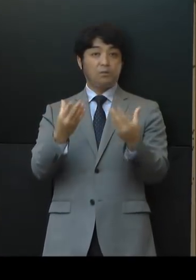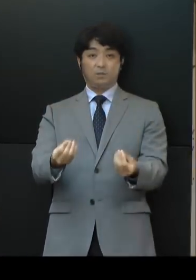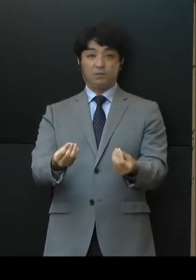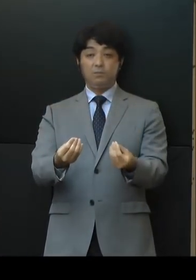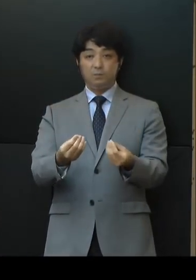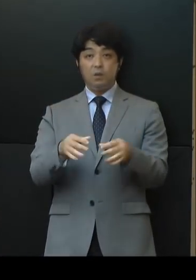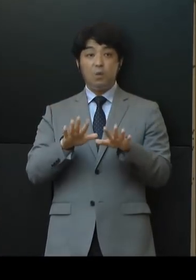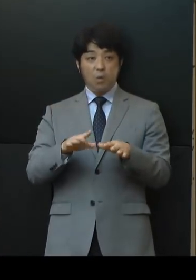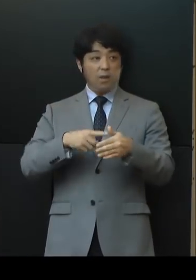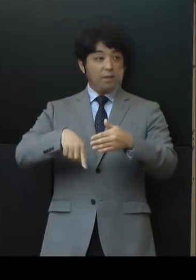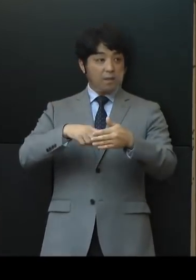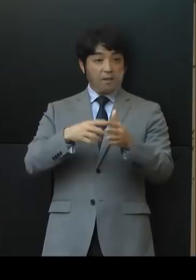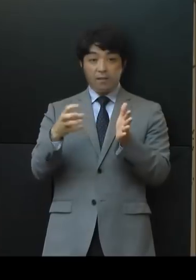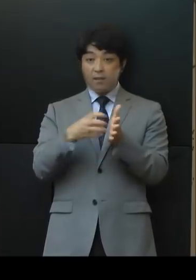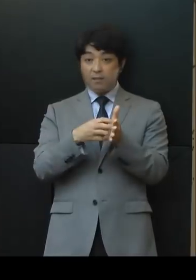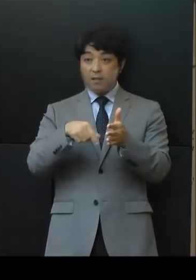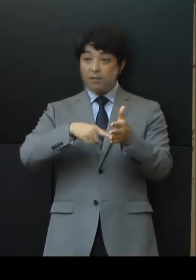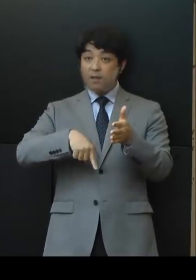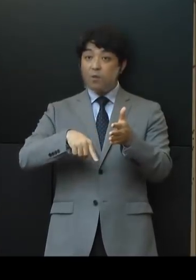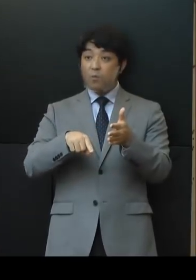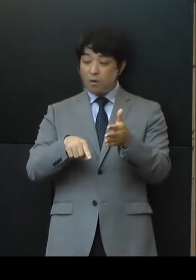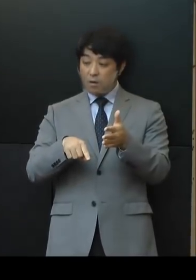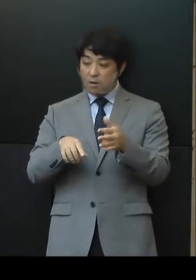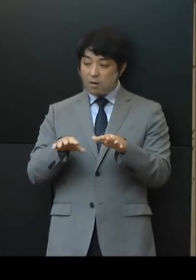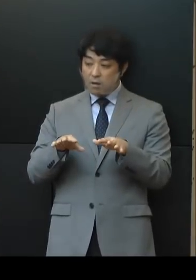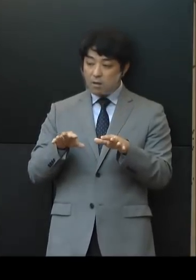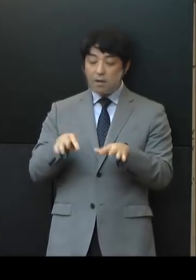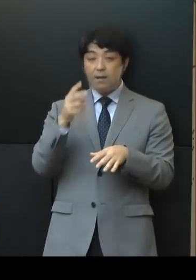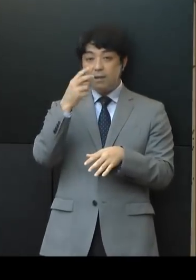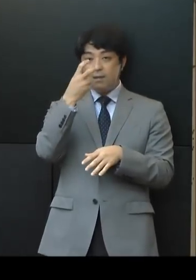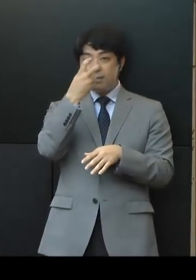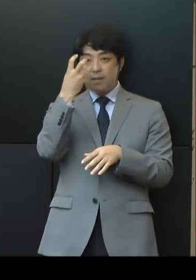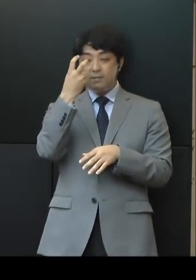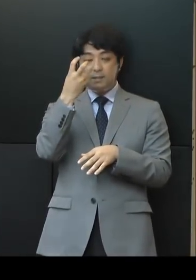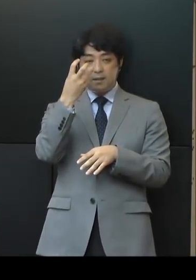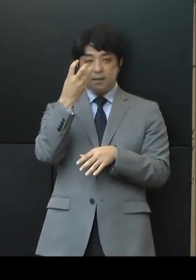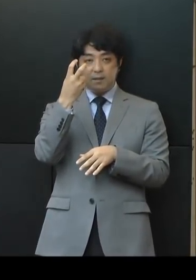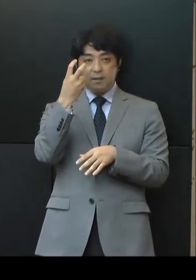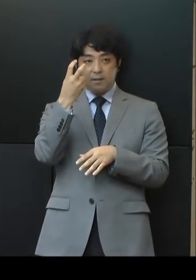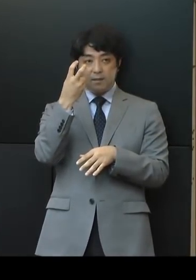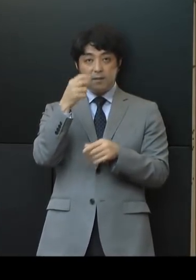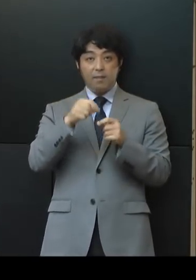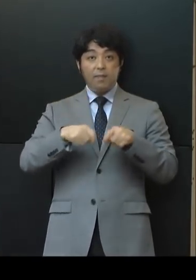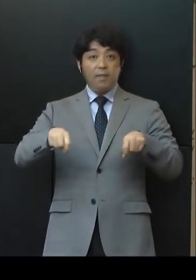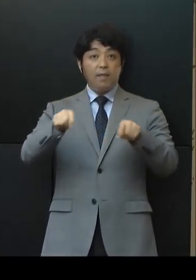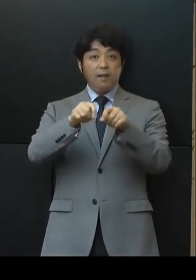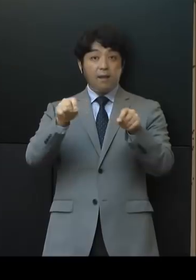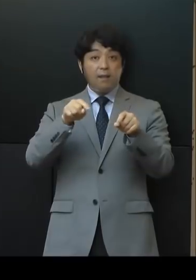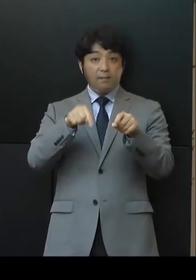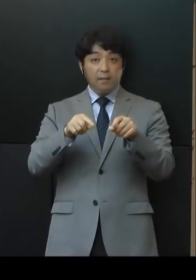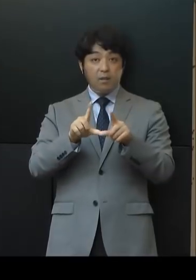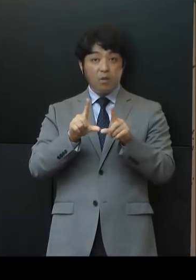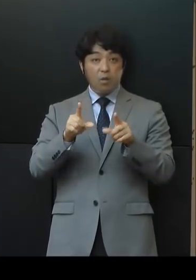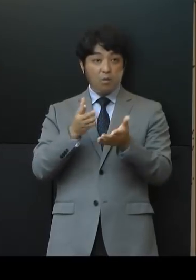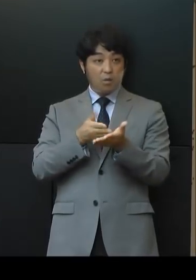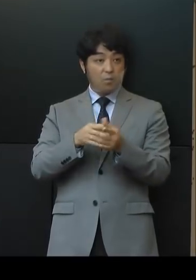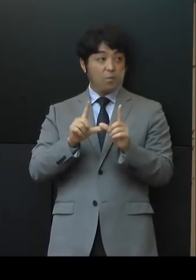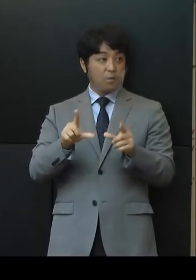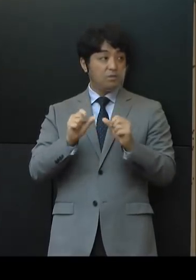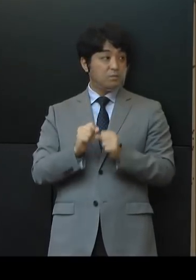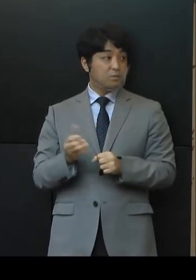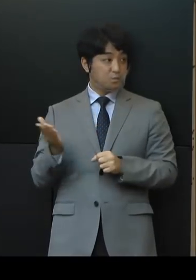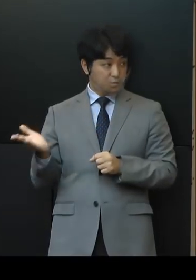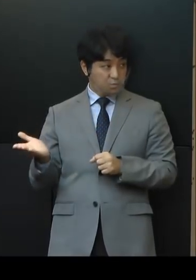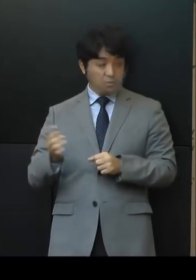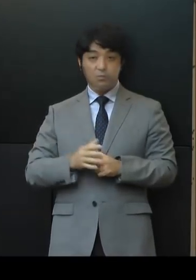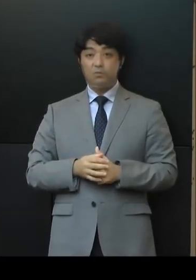の検査結果について知事の方からコメントをいただきたい、ご コメントがあります。このまま少しお待